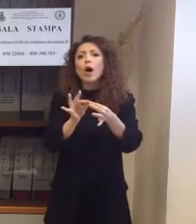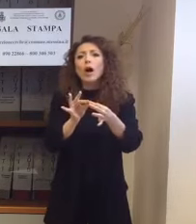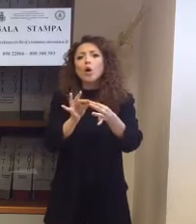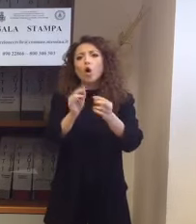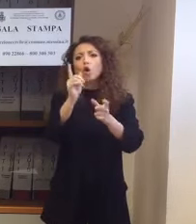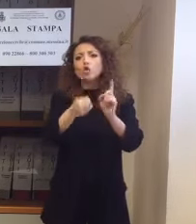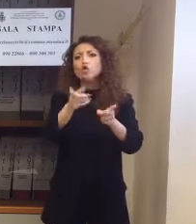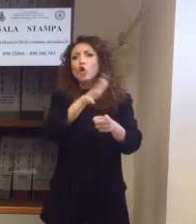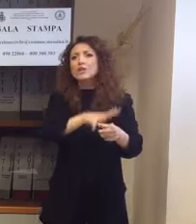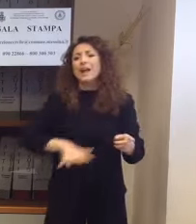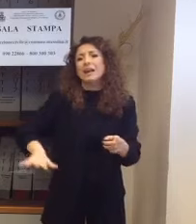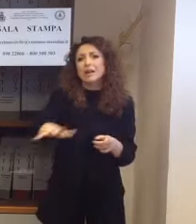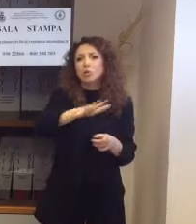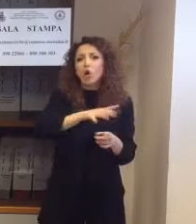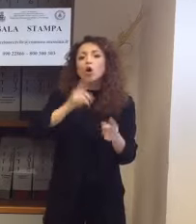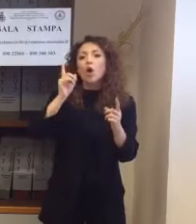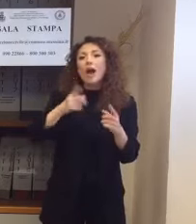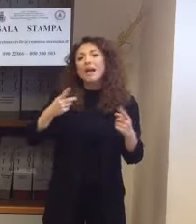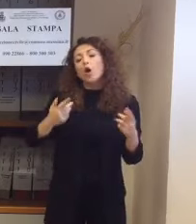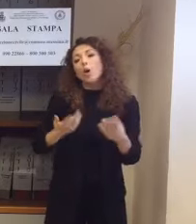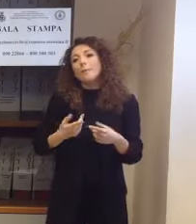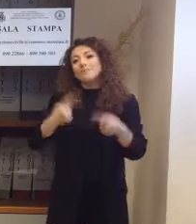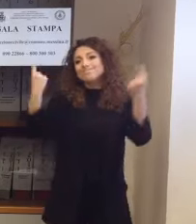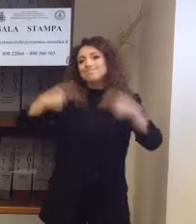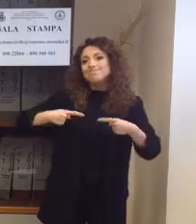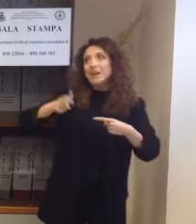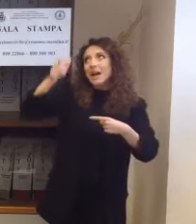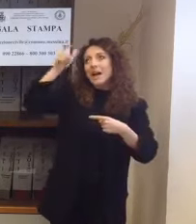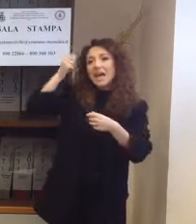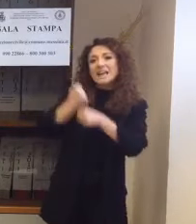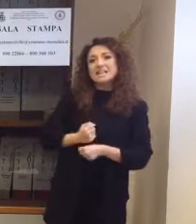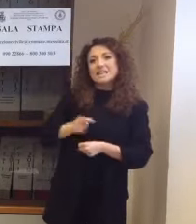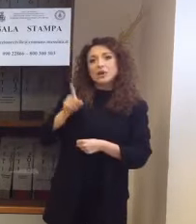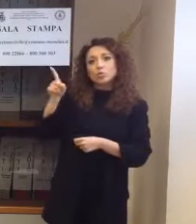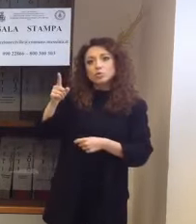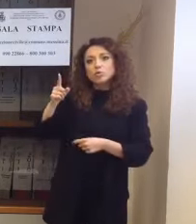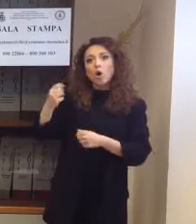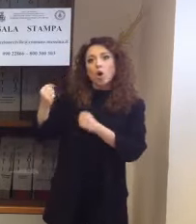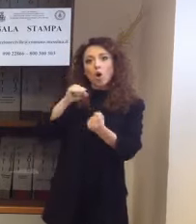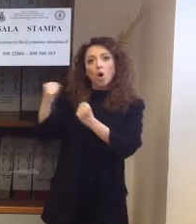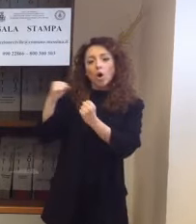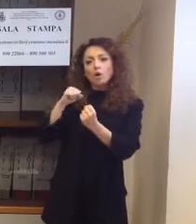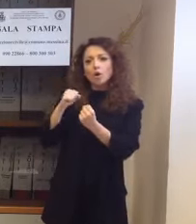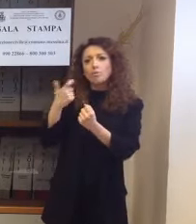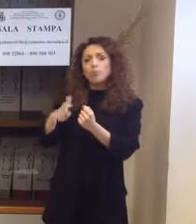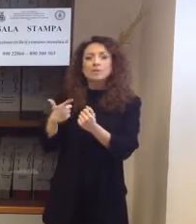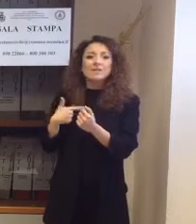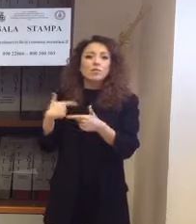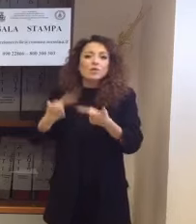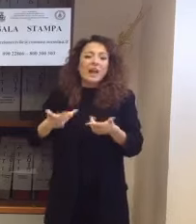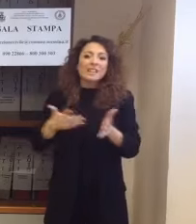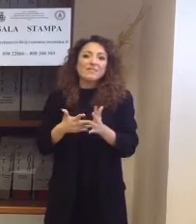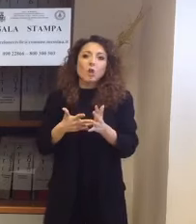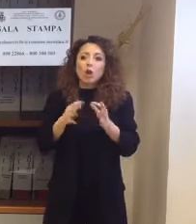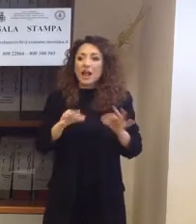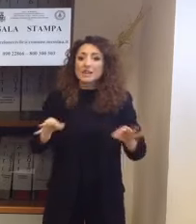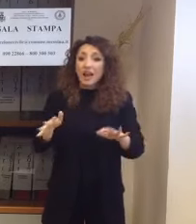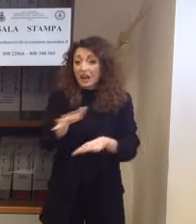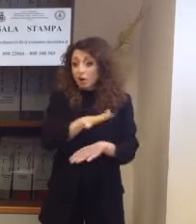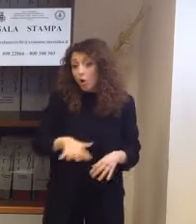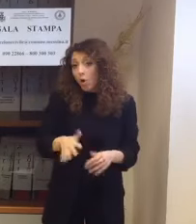le proprie teste, perché continuano a partorire angherie contro il territorio, è logico che